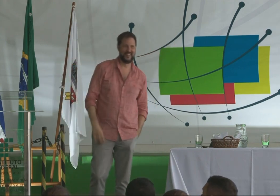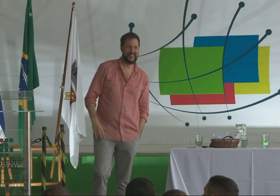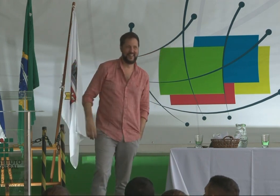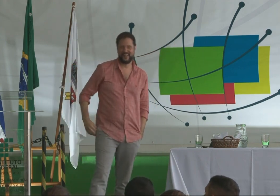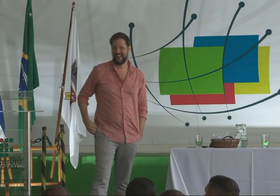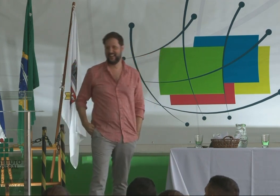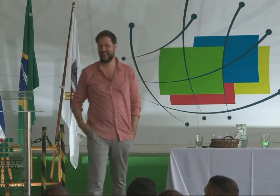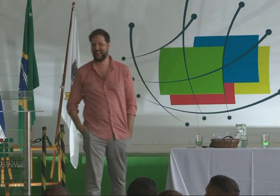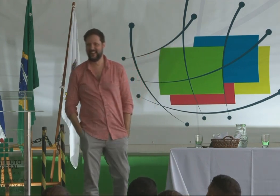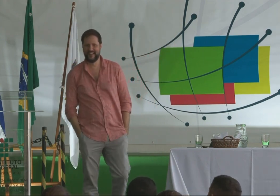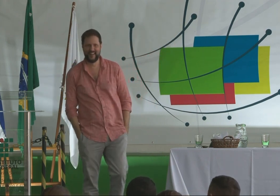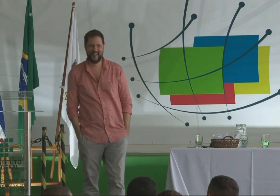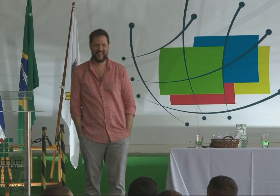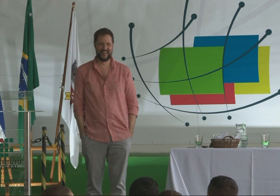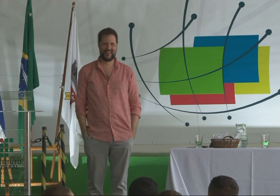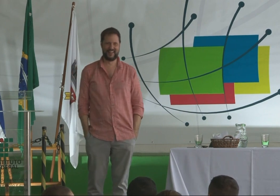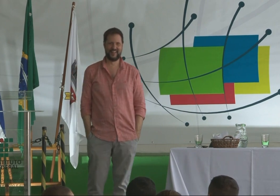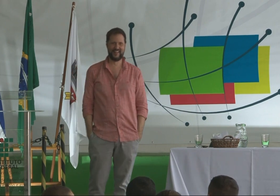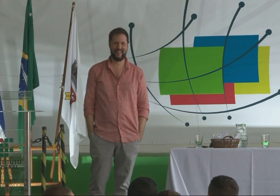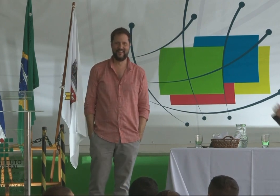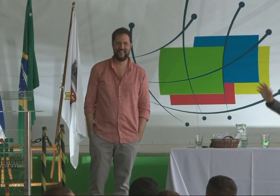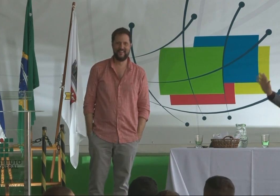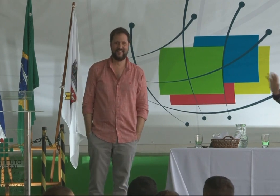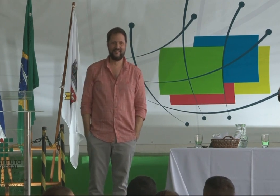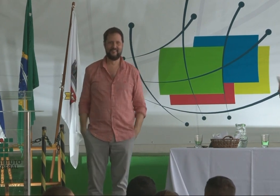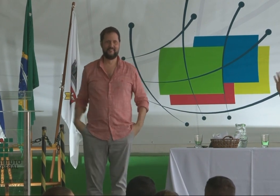possibilidades de emprego de tecnologias, na termos de vocacional como socialmente.